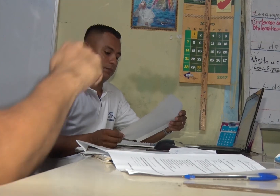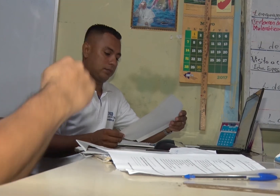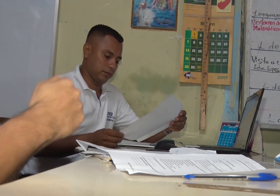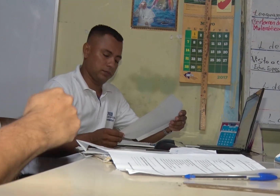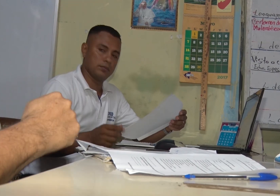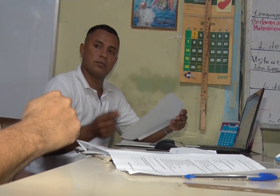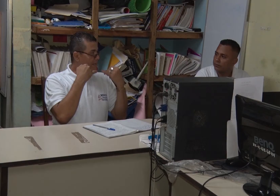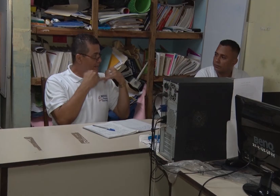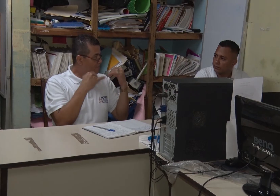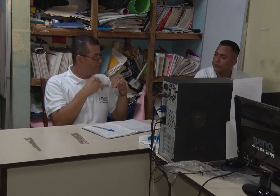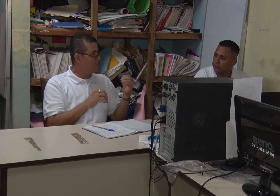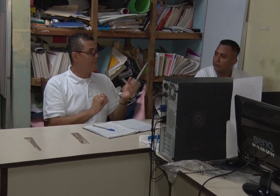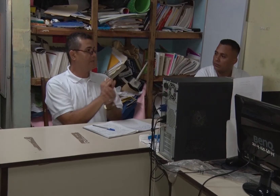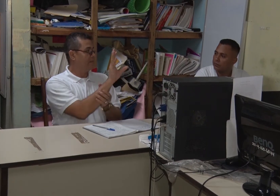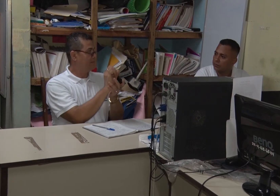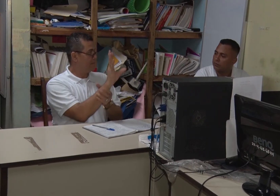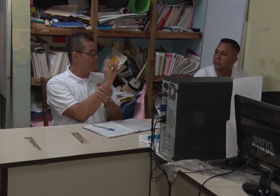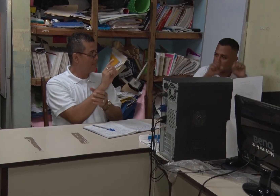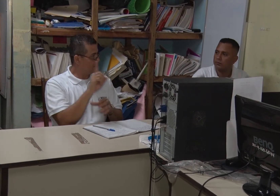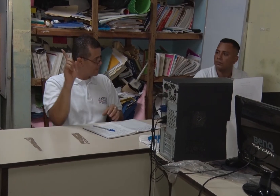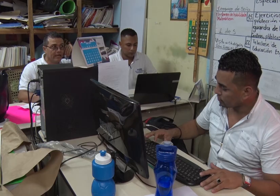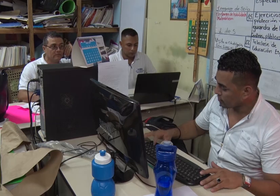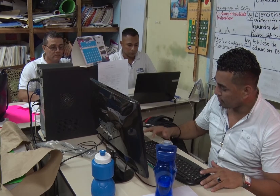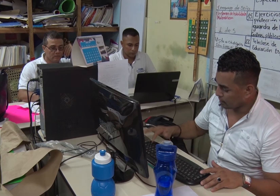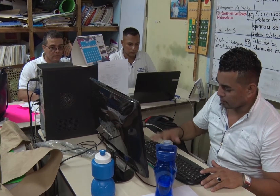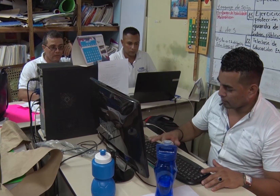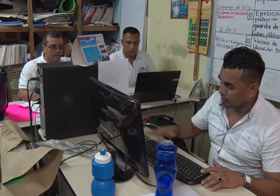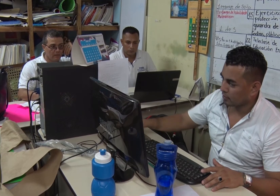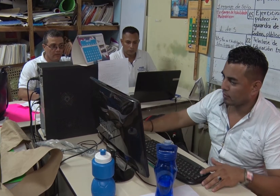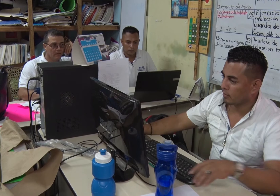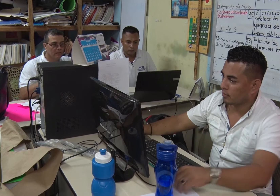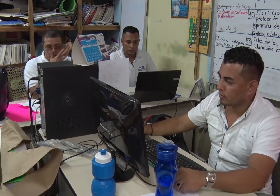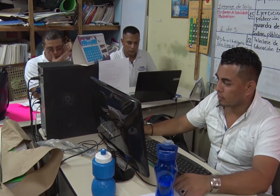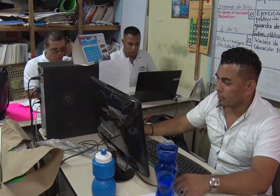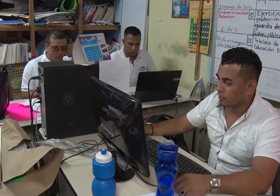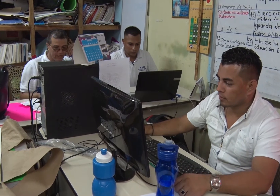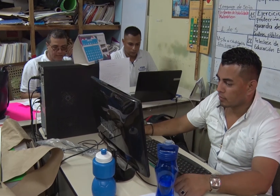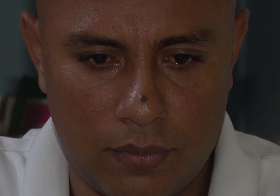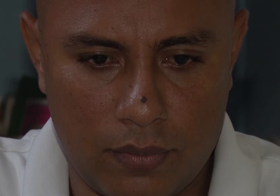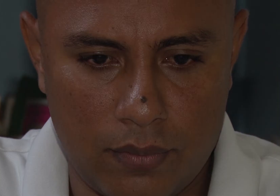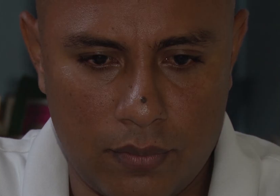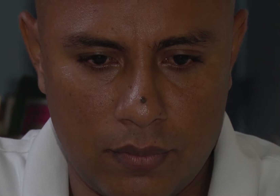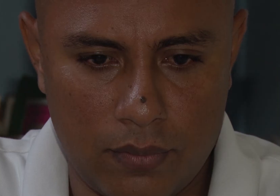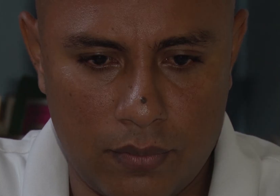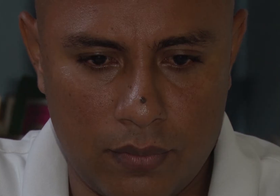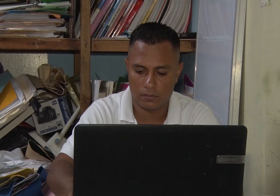En el ambiente sociolaboral donde se desarrolla Harlan, le proporcionan el mismo trato sin ningún tipo de preferencia. Y